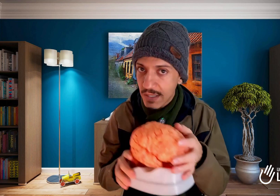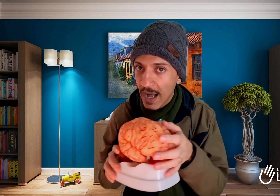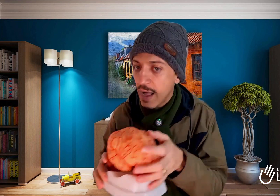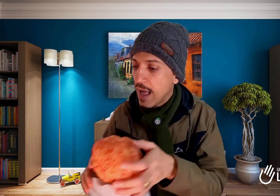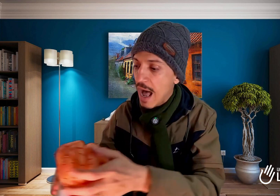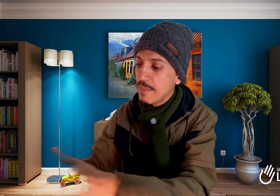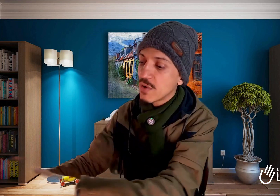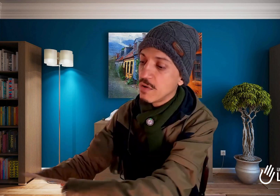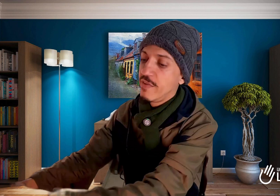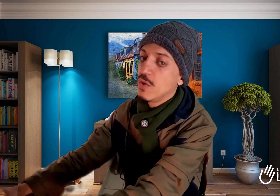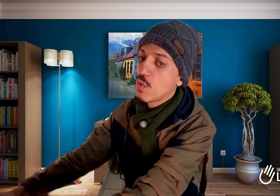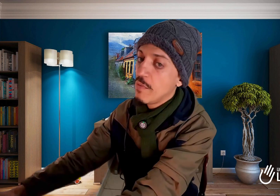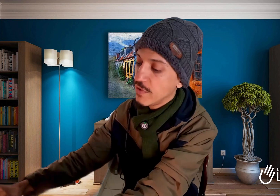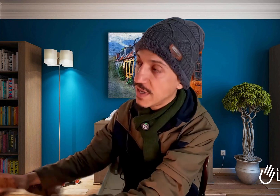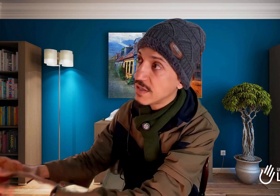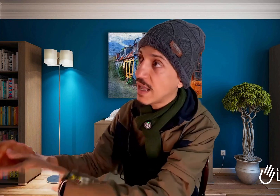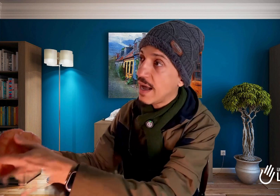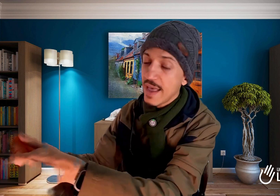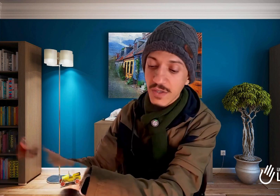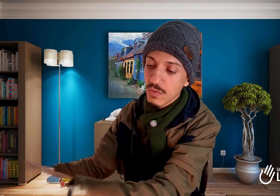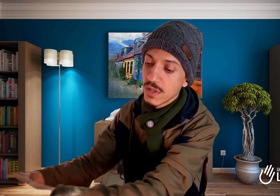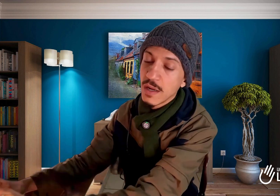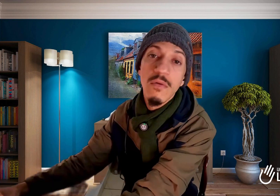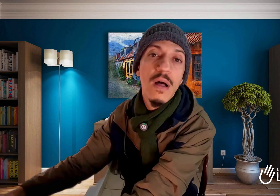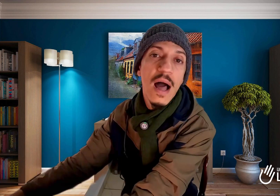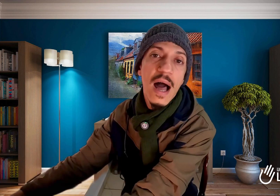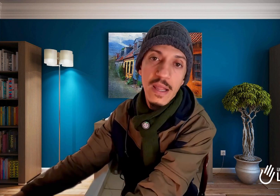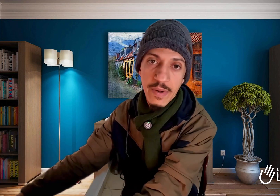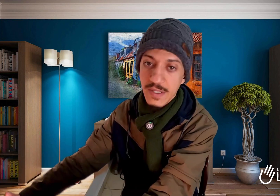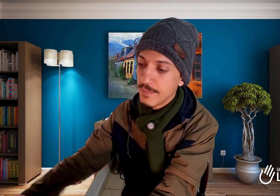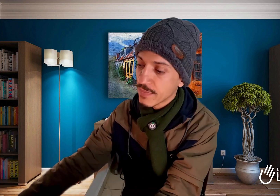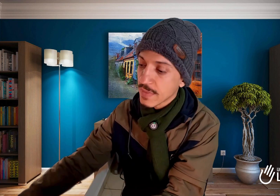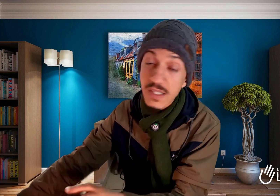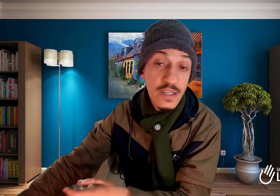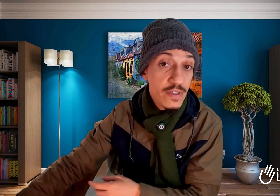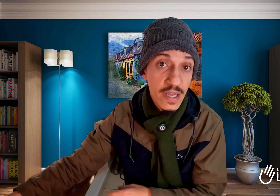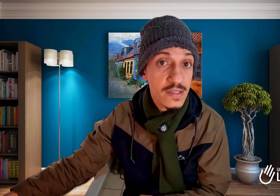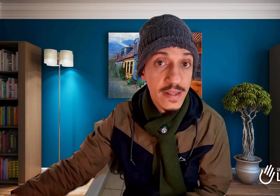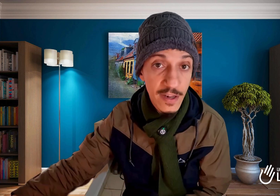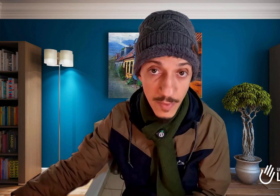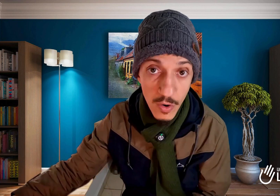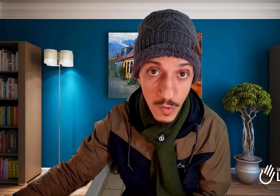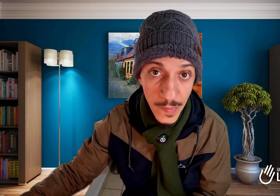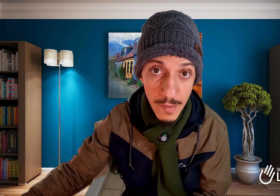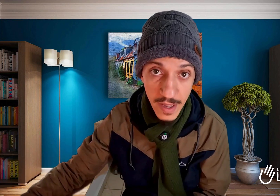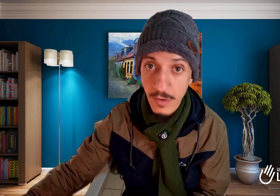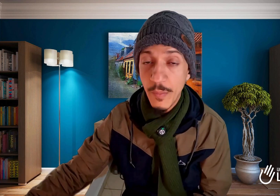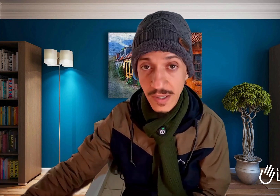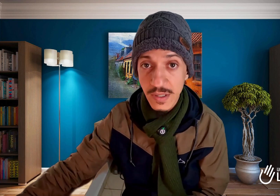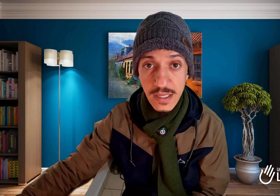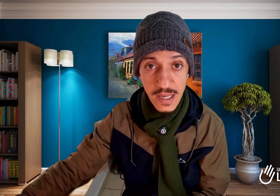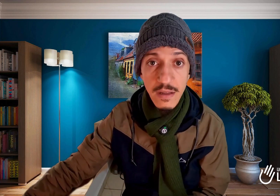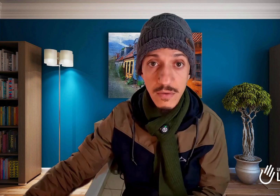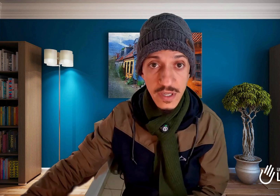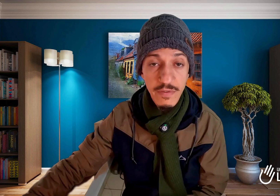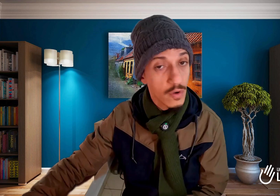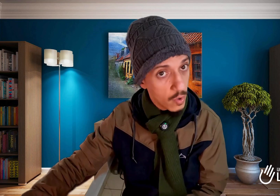está absorvendo, como você está estudando a Libras. E se você quiser ter o meu acompanhamento personalizado, inclusive, olho no